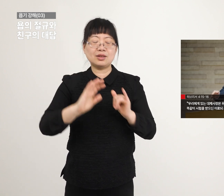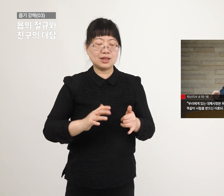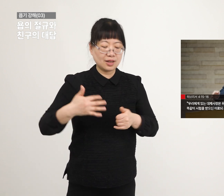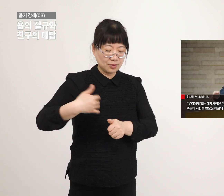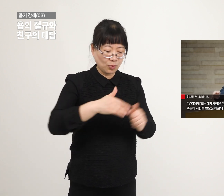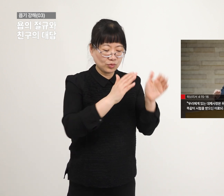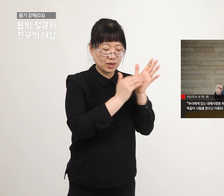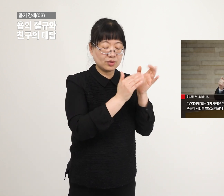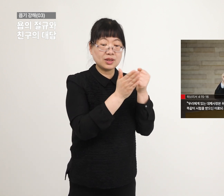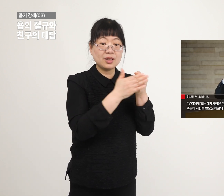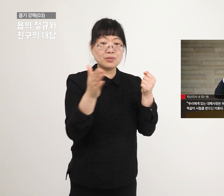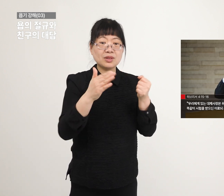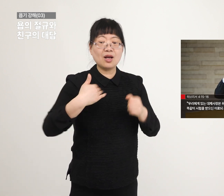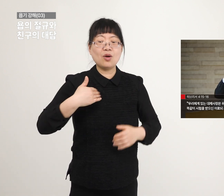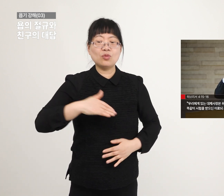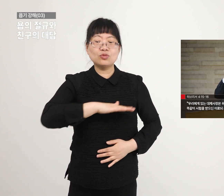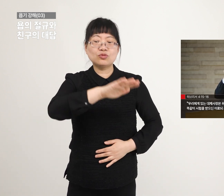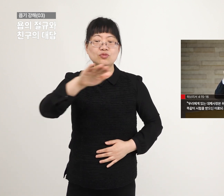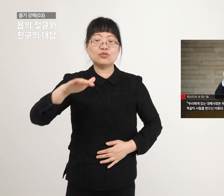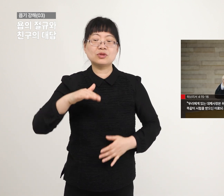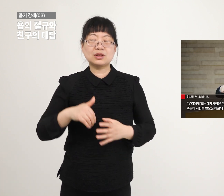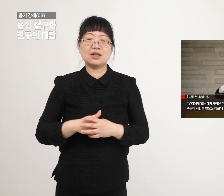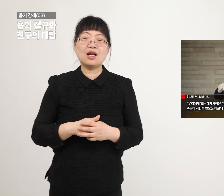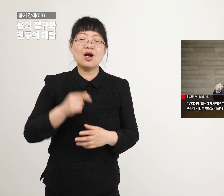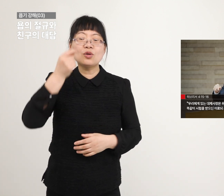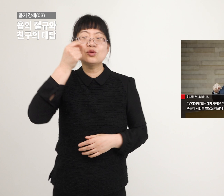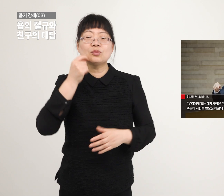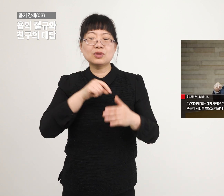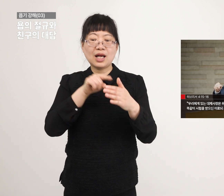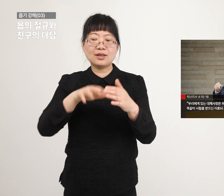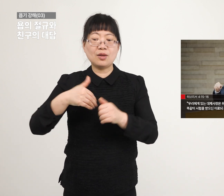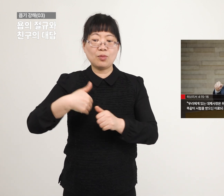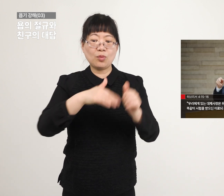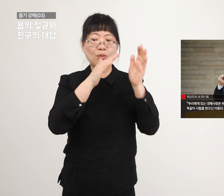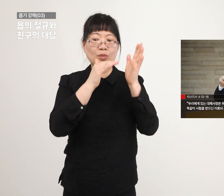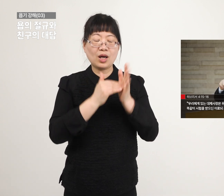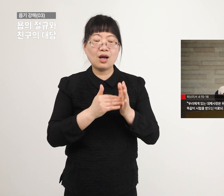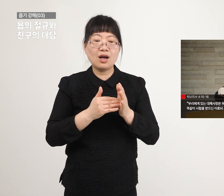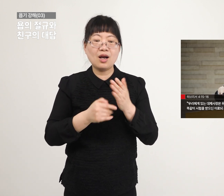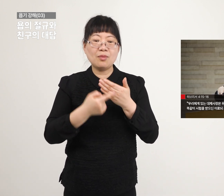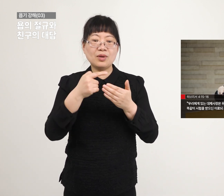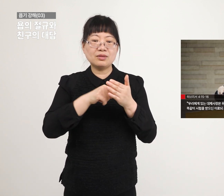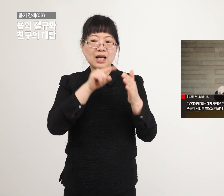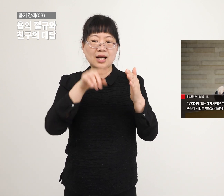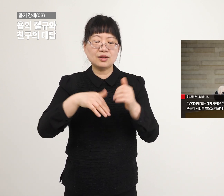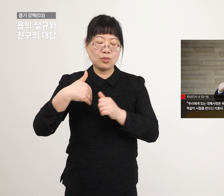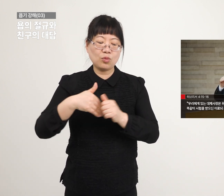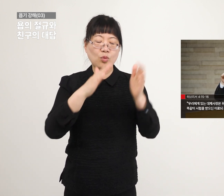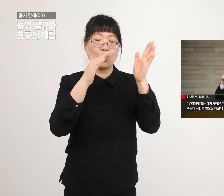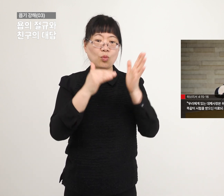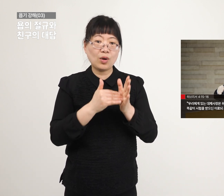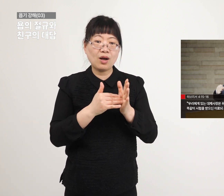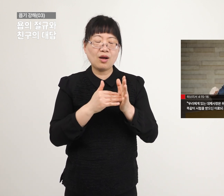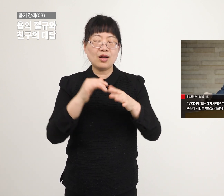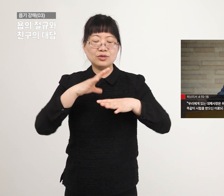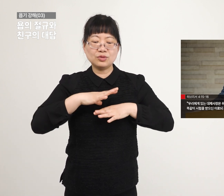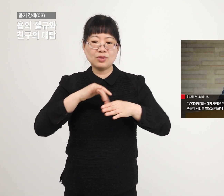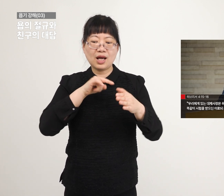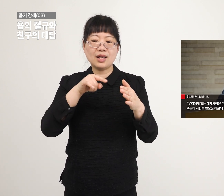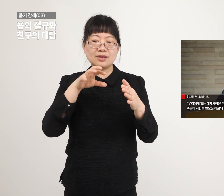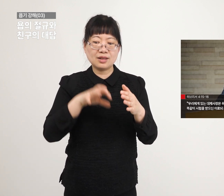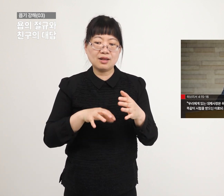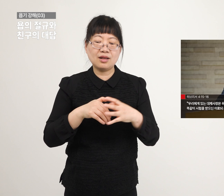보내셔서 우리의 눈물 속에 보내시고 가슴앓이 속에 보내시고 두려움